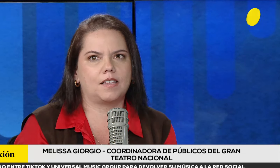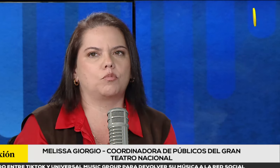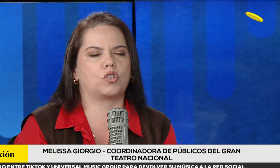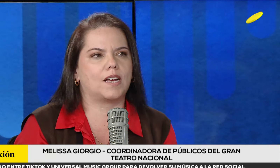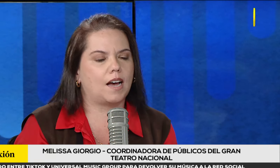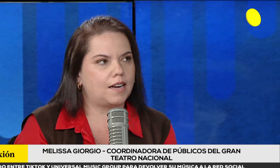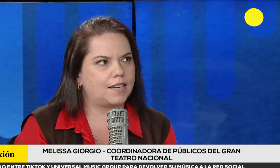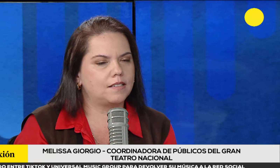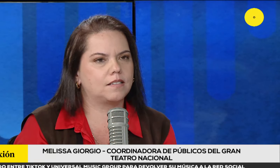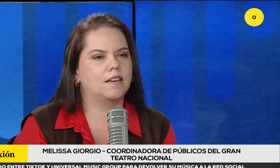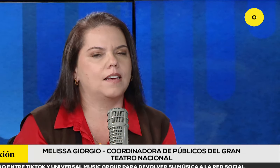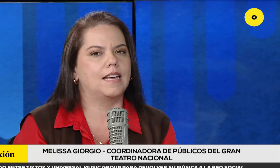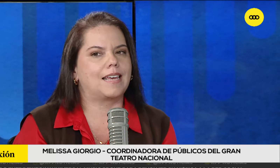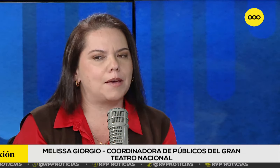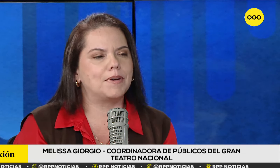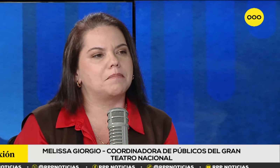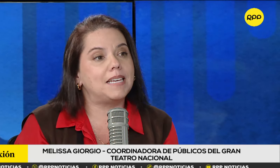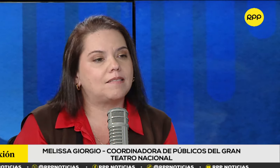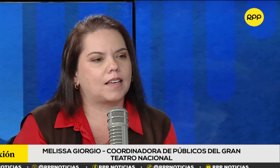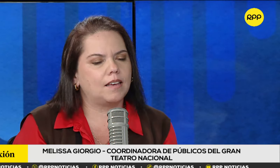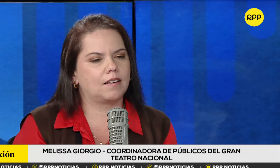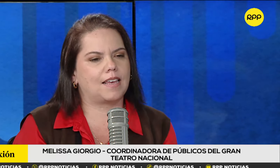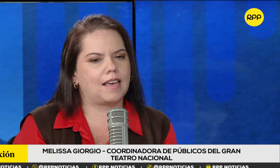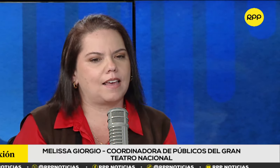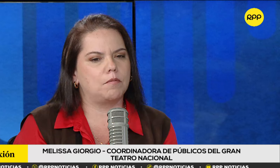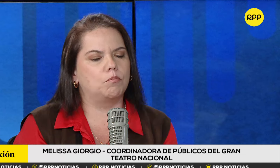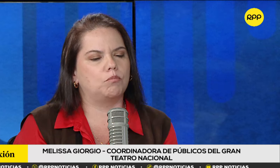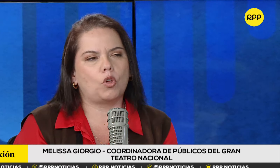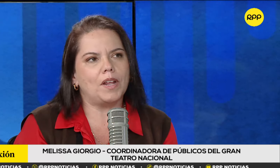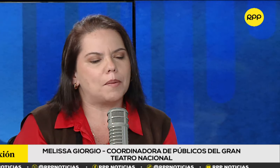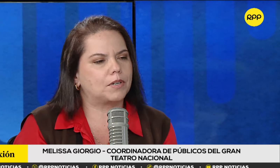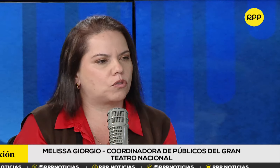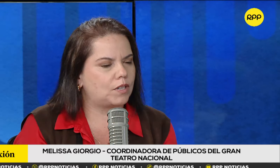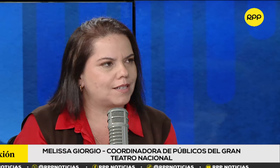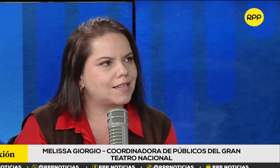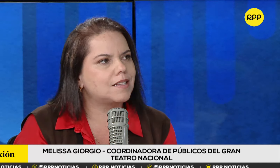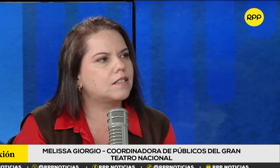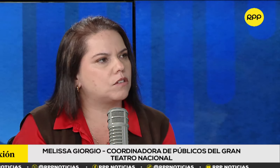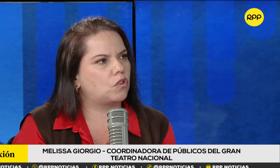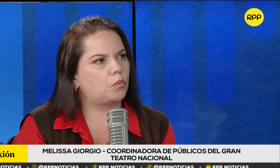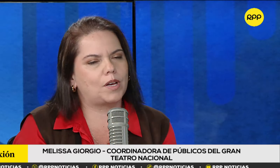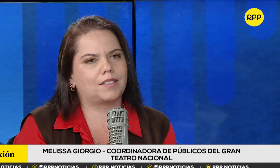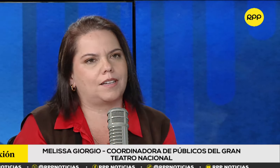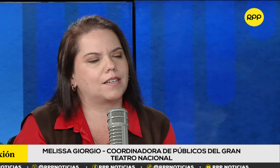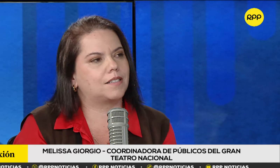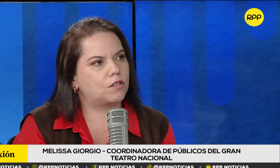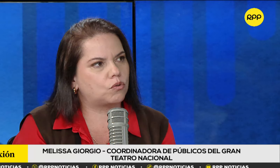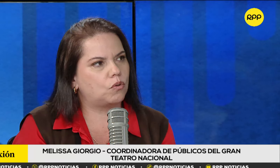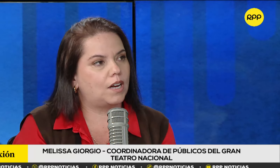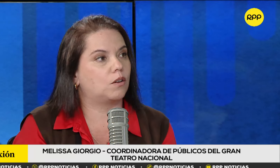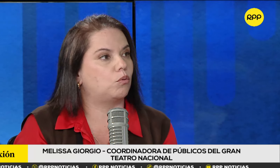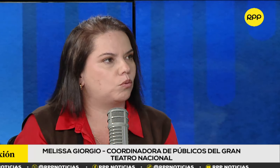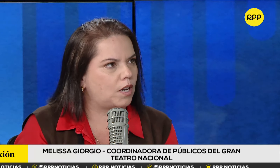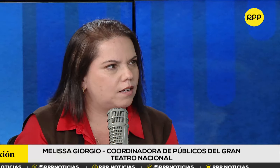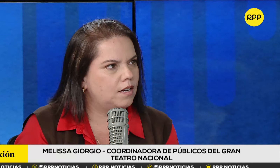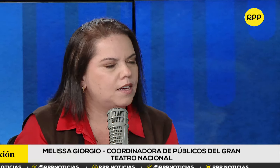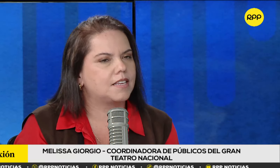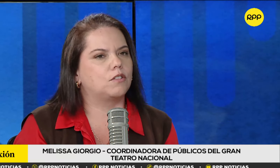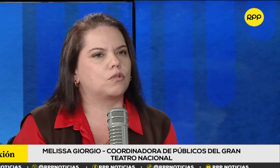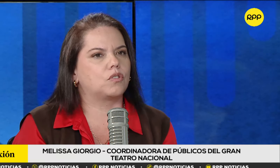musicales que permite que todas las personas, sin distinción, puedan tener acceso a la cultura. Y entonces,